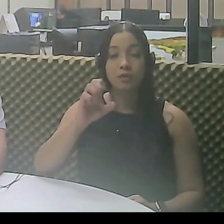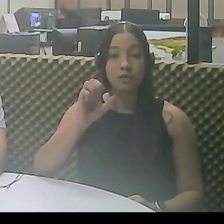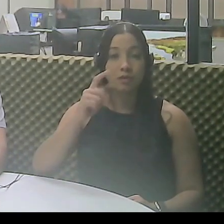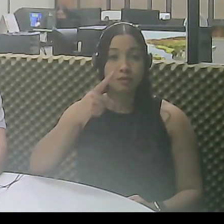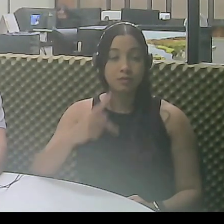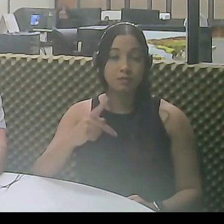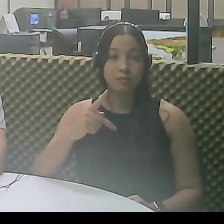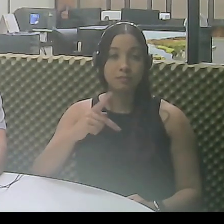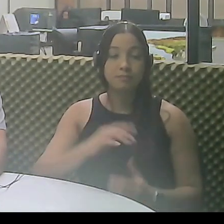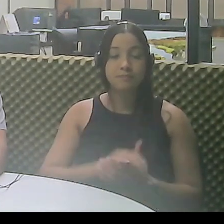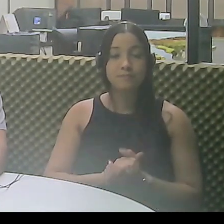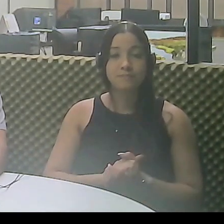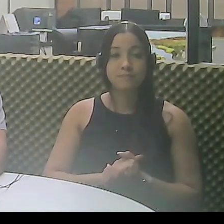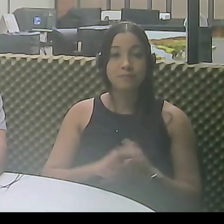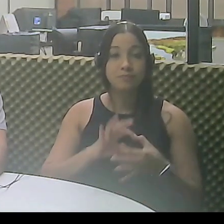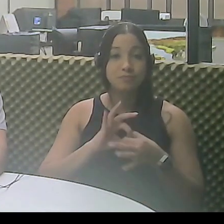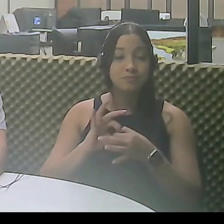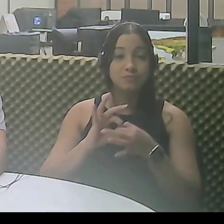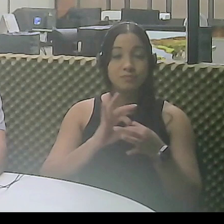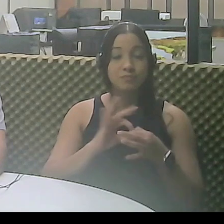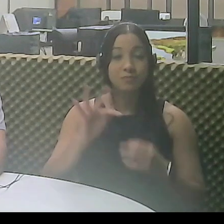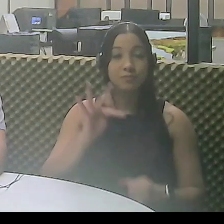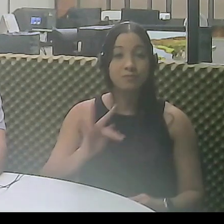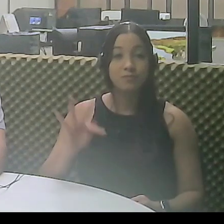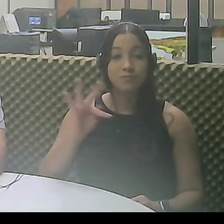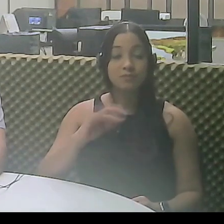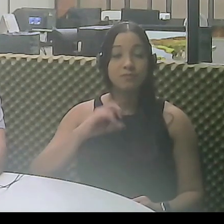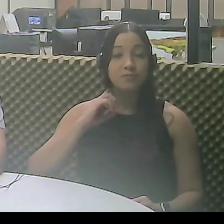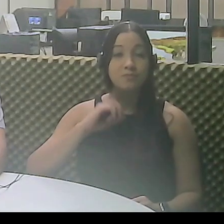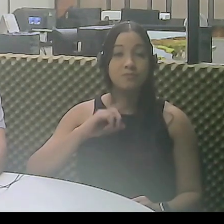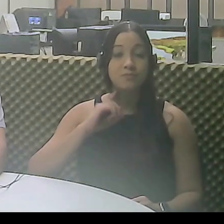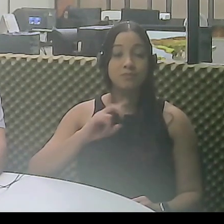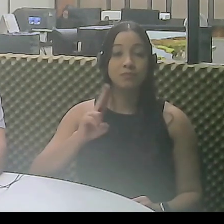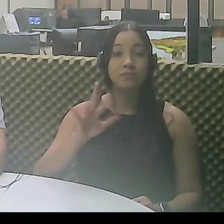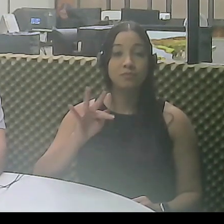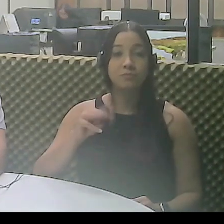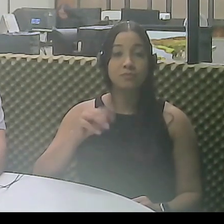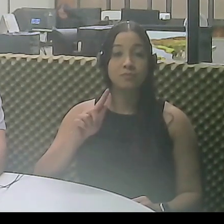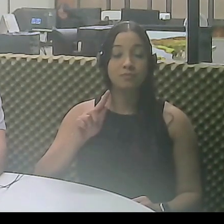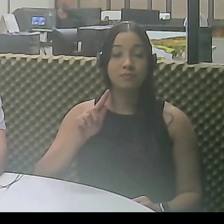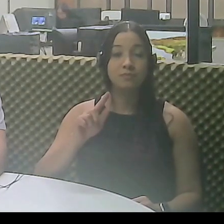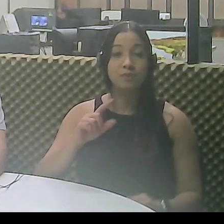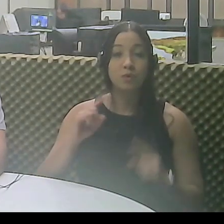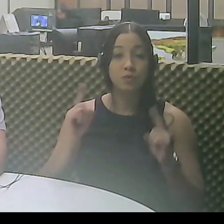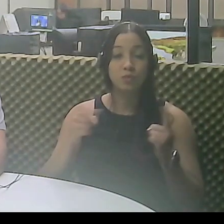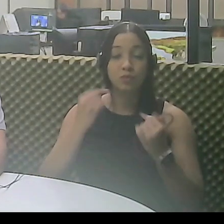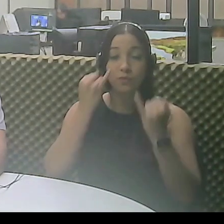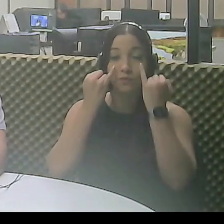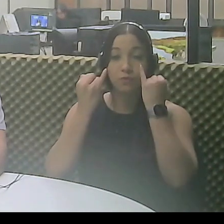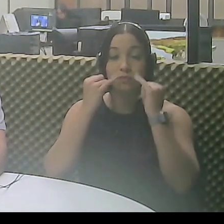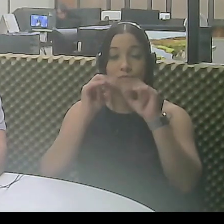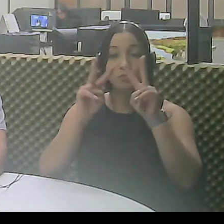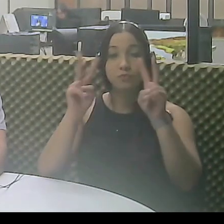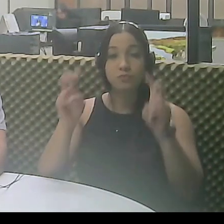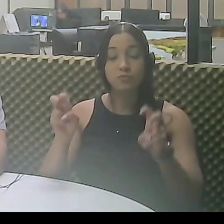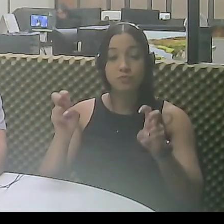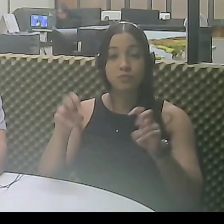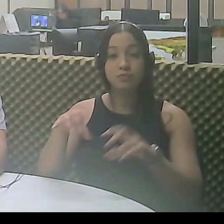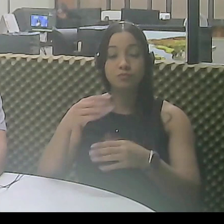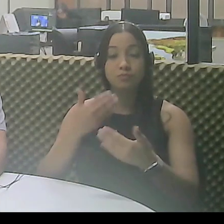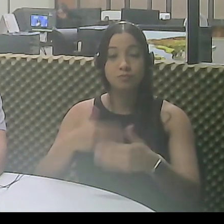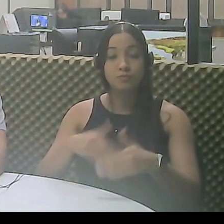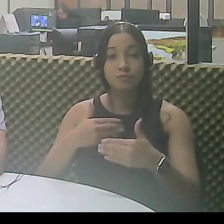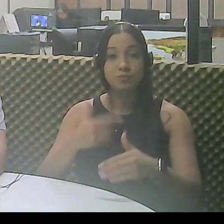Pesquisa, FUNDEP, ligada à Universidade Federal de Minas Gerais, a UFMG. Todas as informações sobre o processo